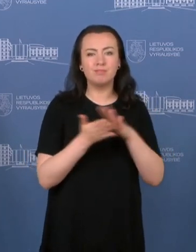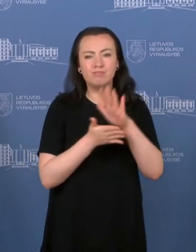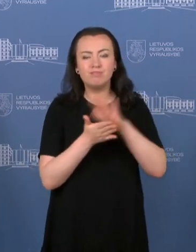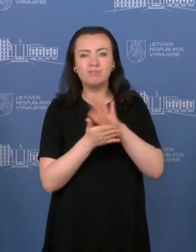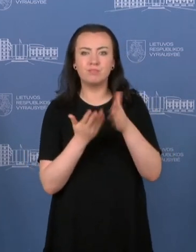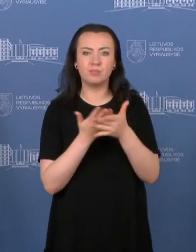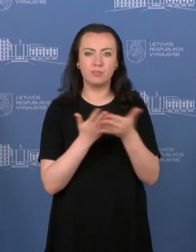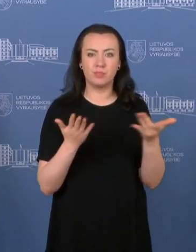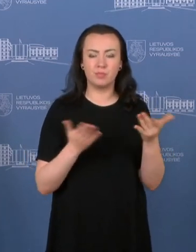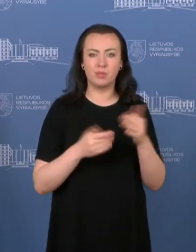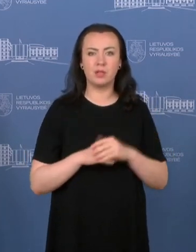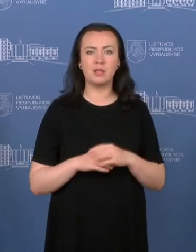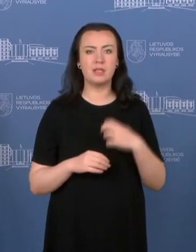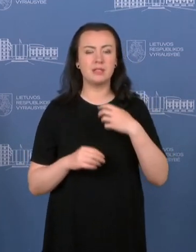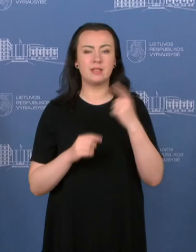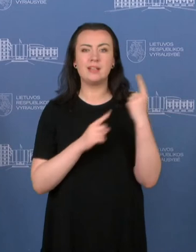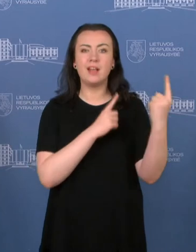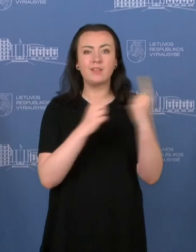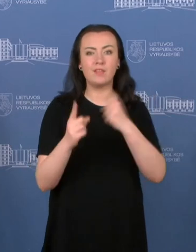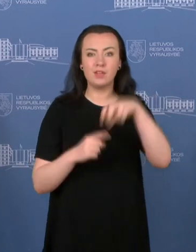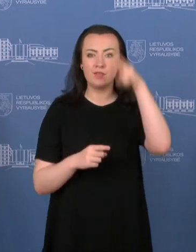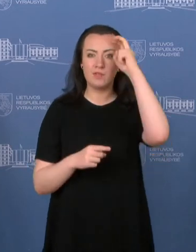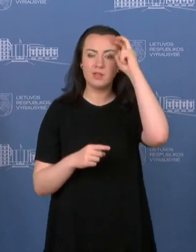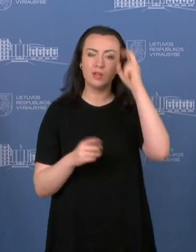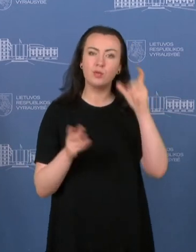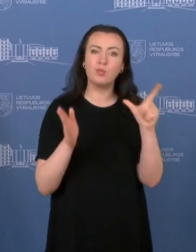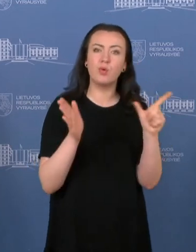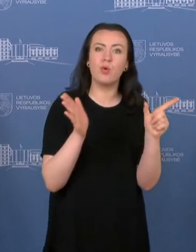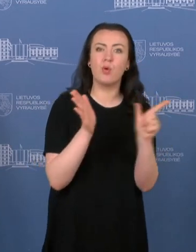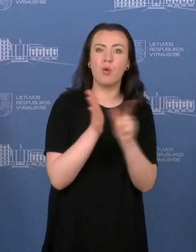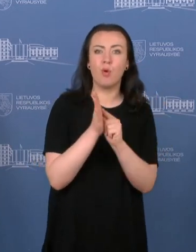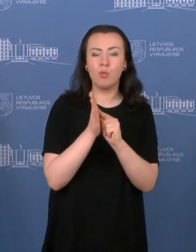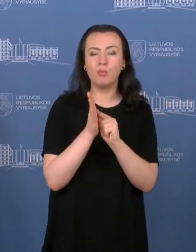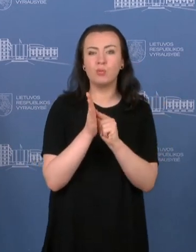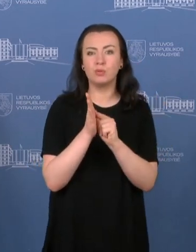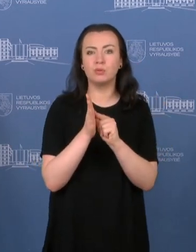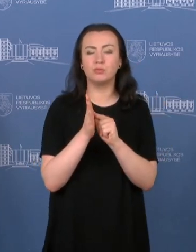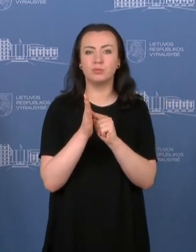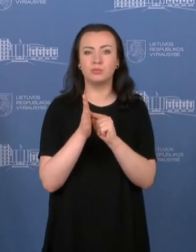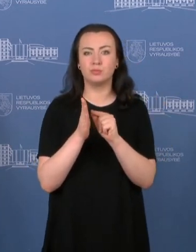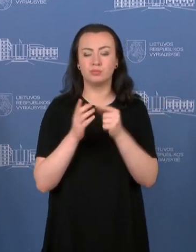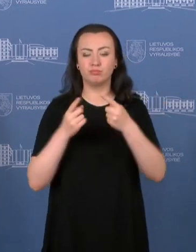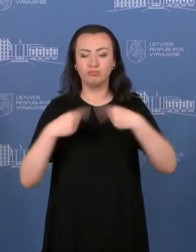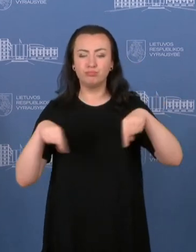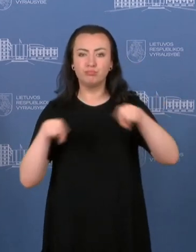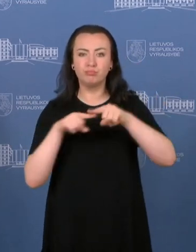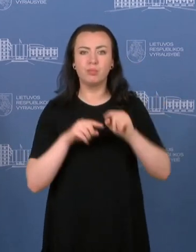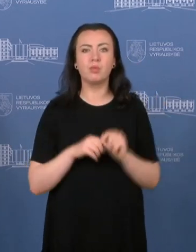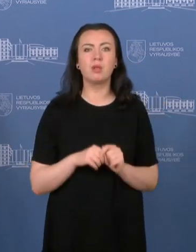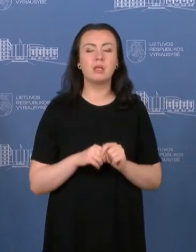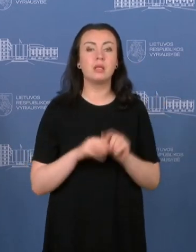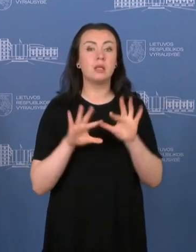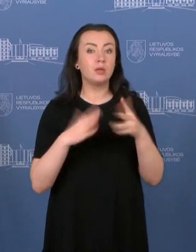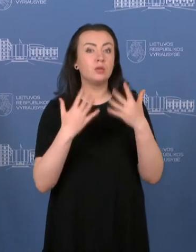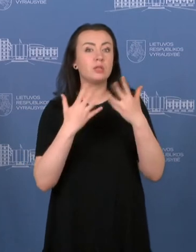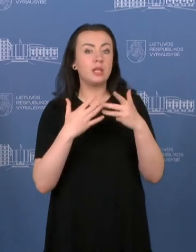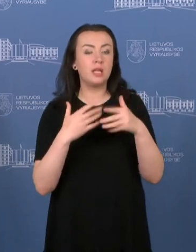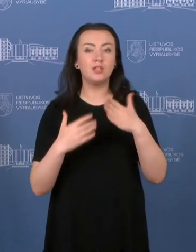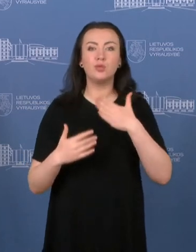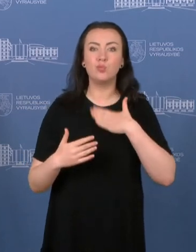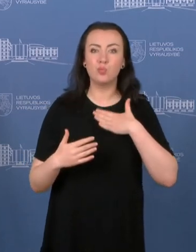turi įsivardinti, kokiuose sektoriuose, kaip ir kur mažins šitos išmetimus. Tai grubiai skaičiais paėmus tie